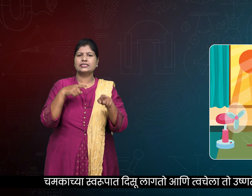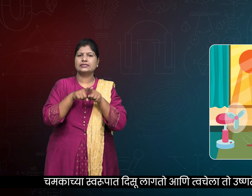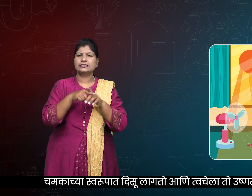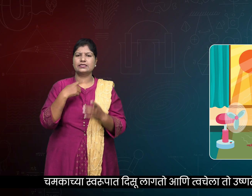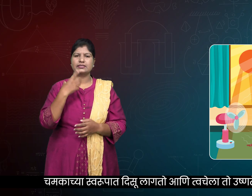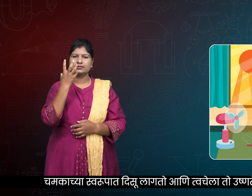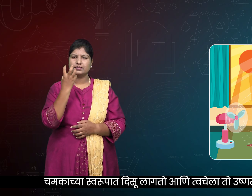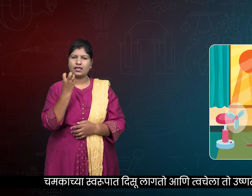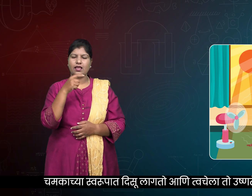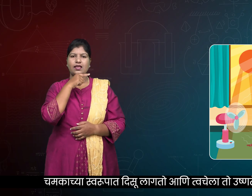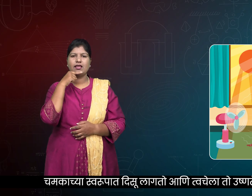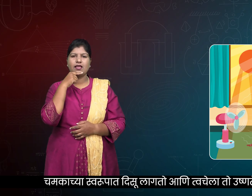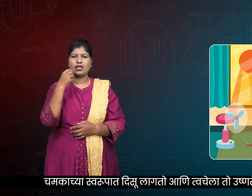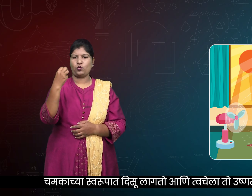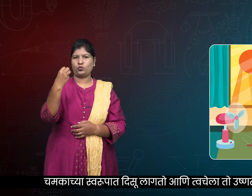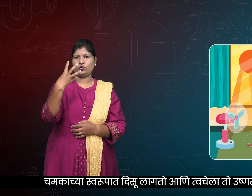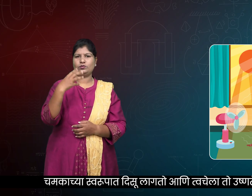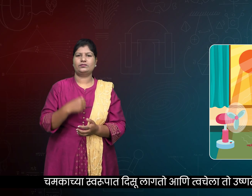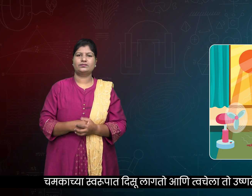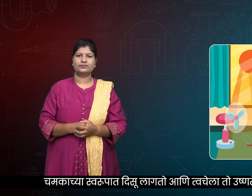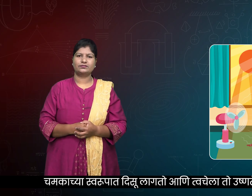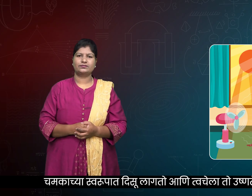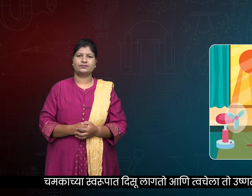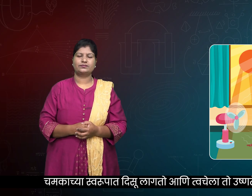चमकाच्या स्वरूपात दिसू लागतो आणि त्वचेला तो उष्णतेसारखा जाणवतो.